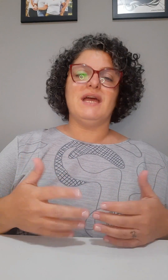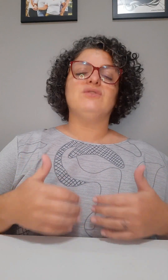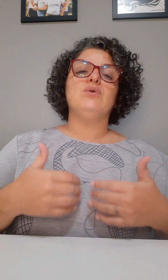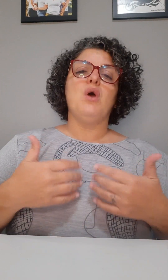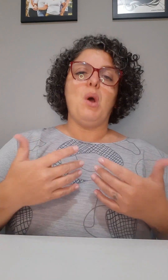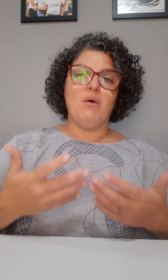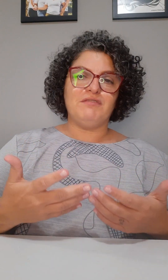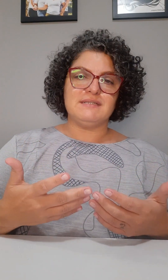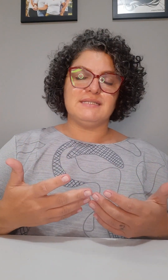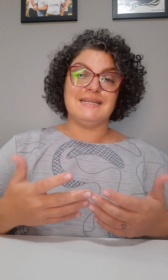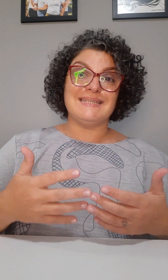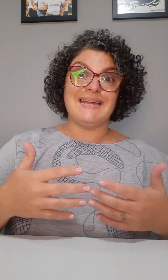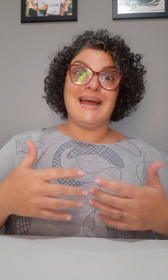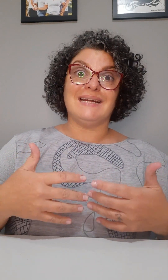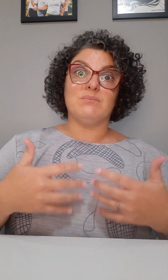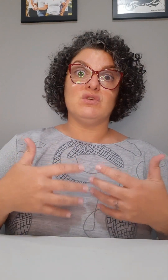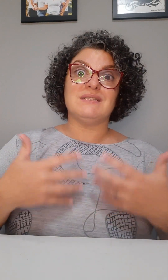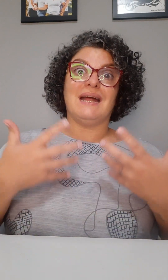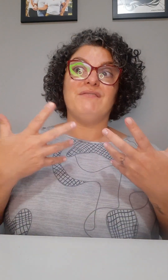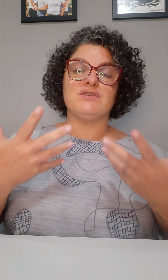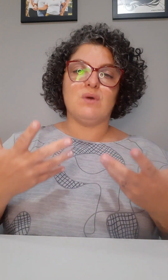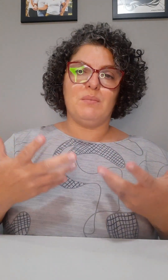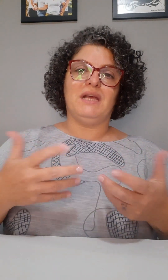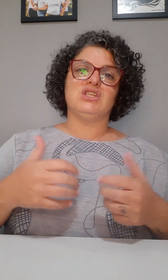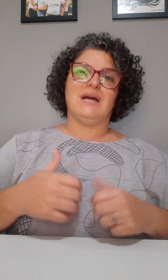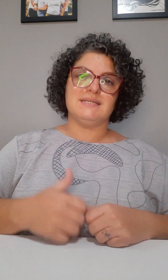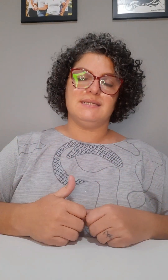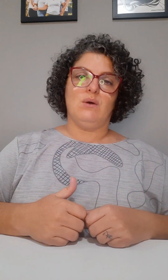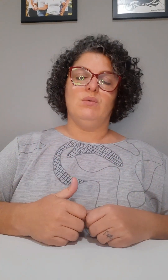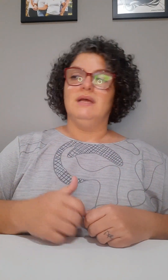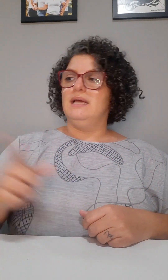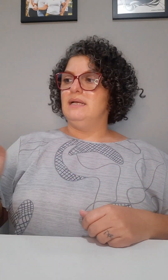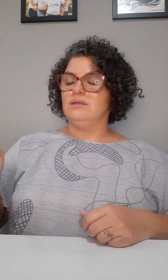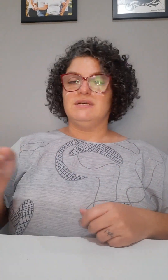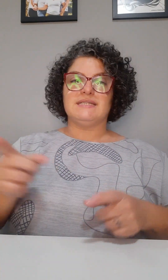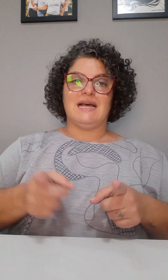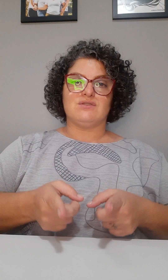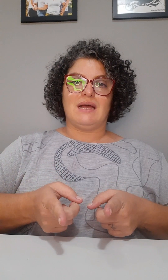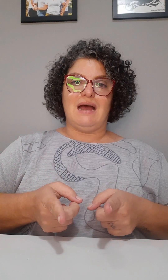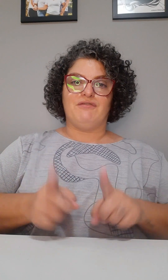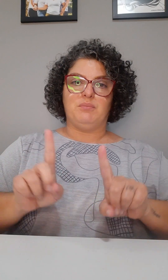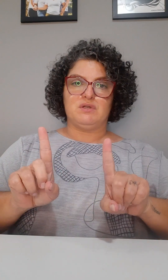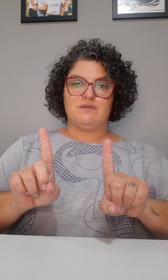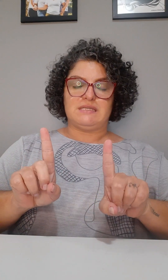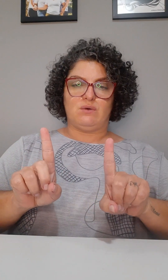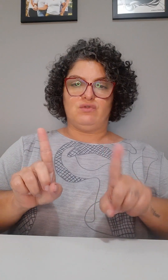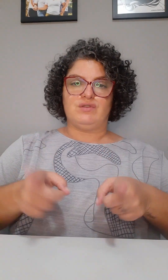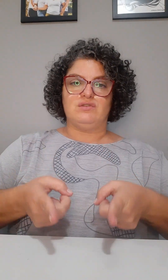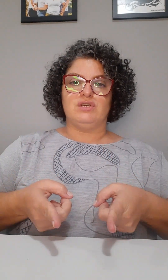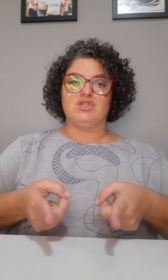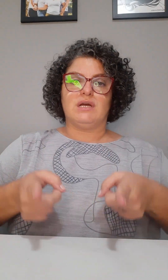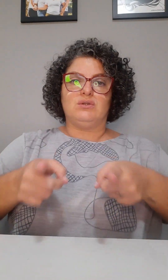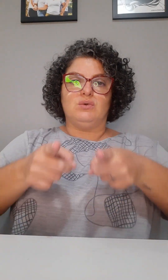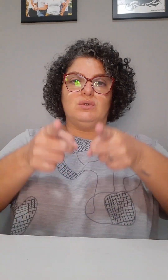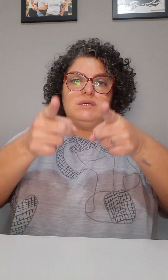objeto ou desenhar, mostrar visualmente a ação. Então, nesse caso, a garrafa eu posso fazer com os dedos